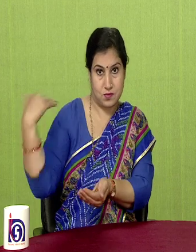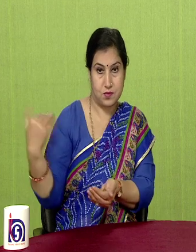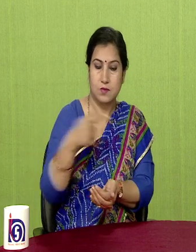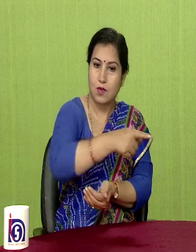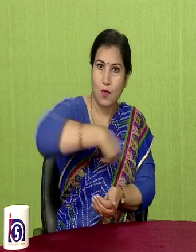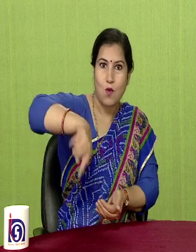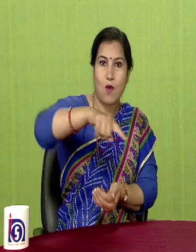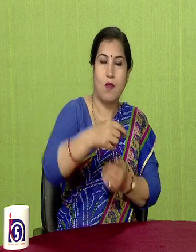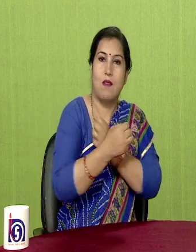थे।